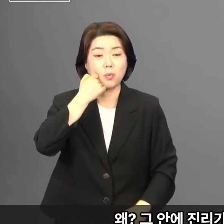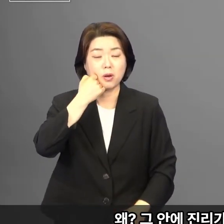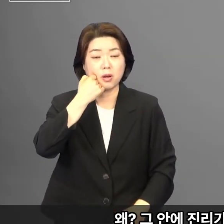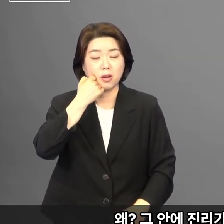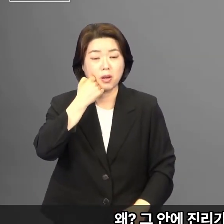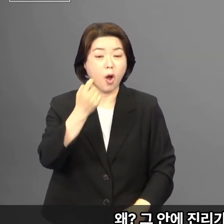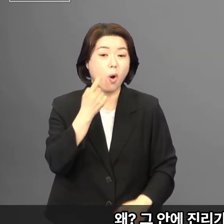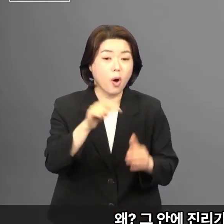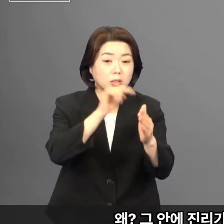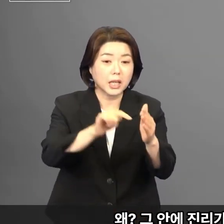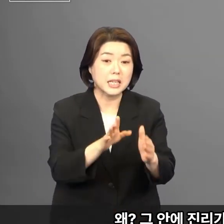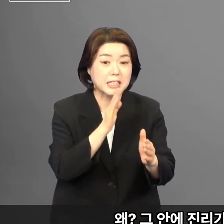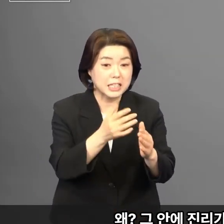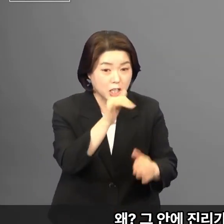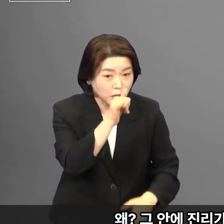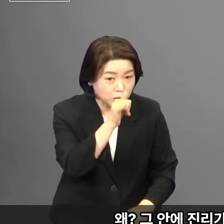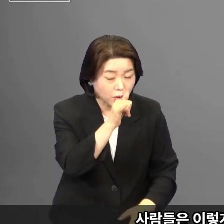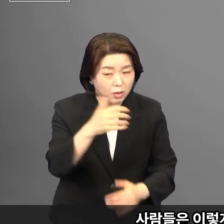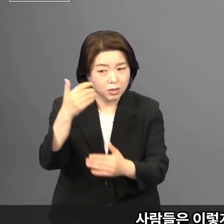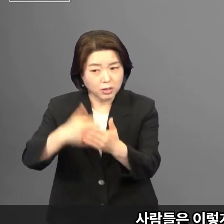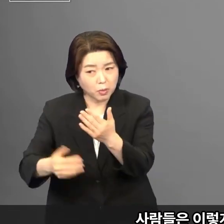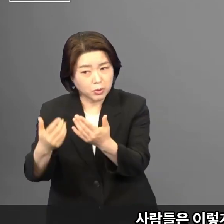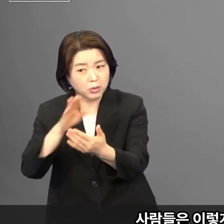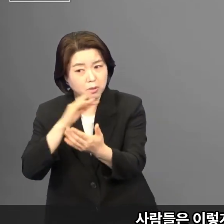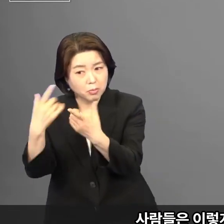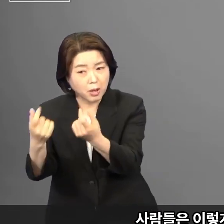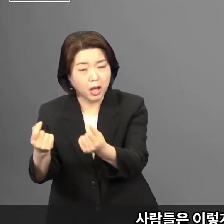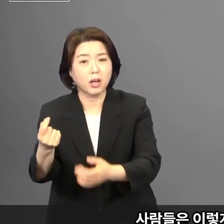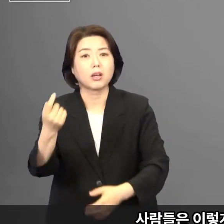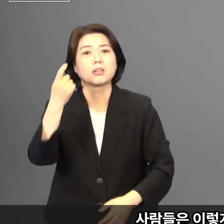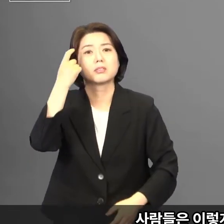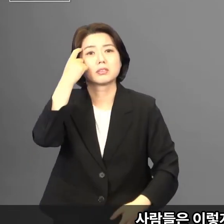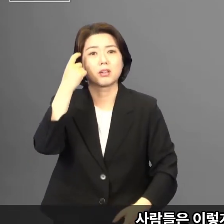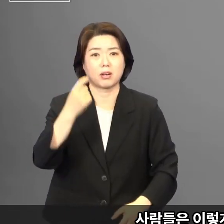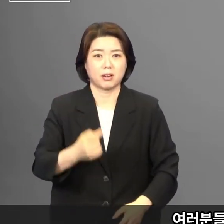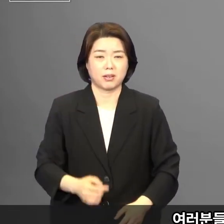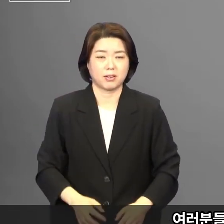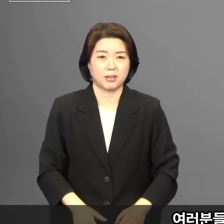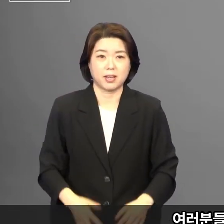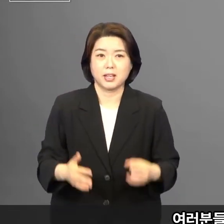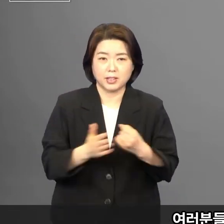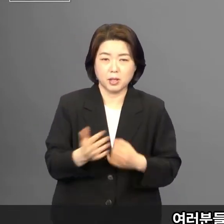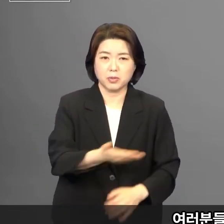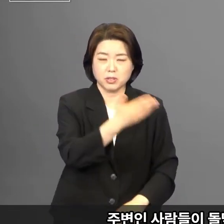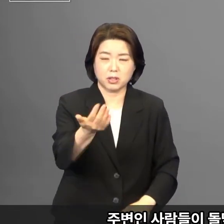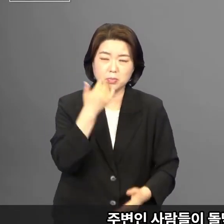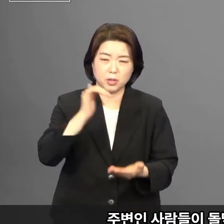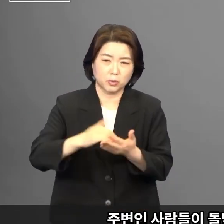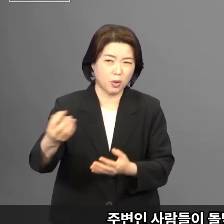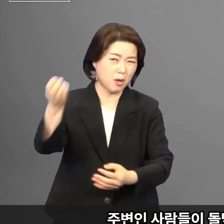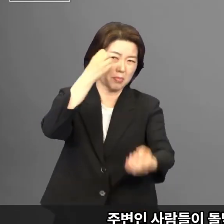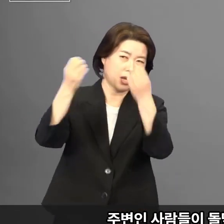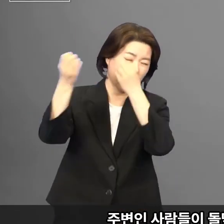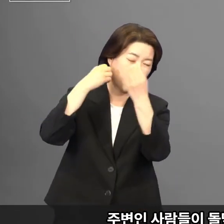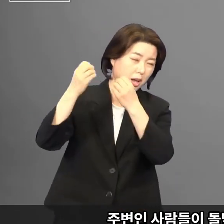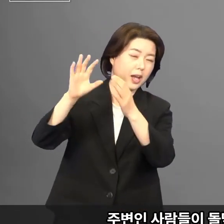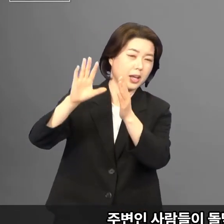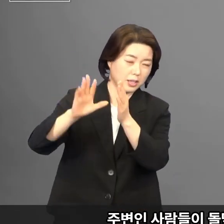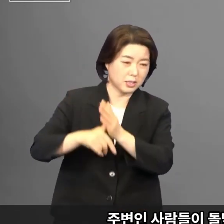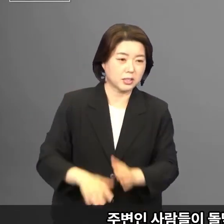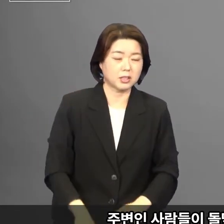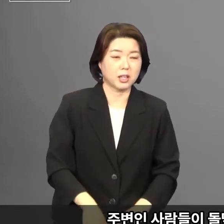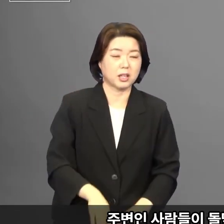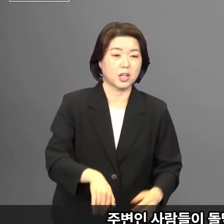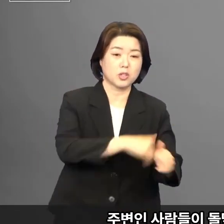진리가 있으면 나머지도 맞겠지. 사람들은 이렇게 생각을 하기 때문에 여러분들이 돌을 맞으면 주변인 사람들이 돌